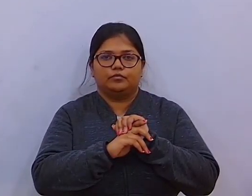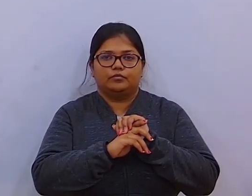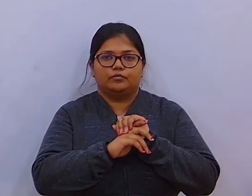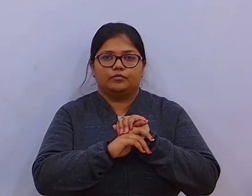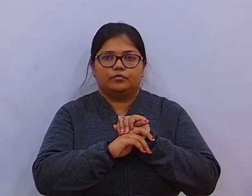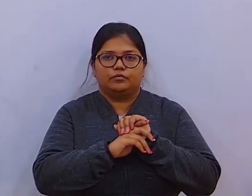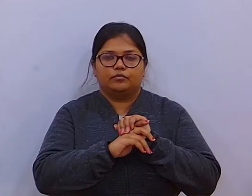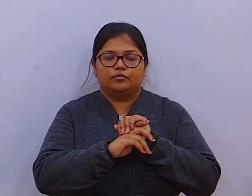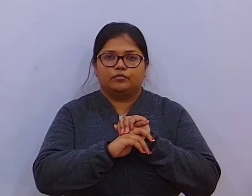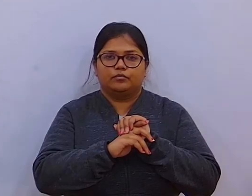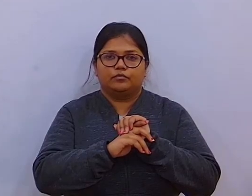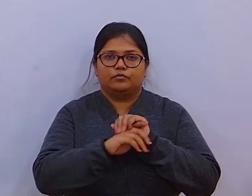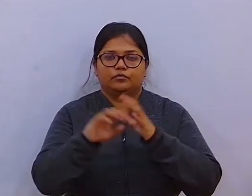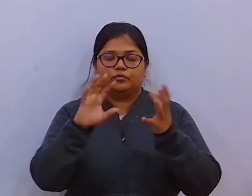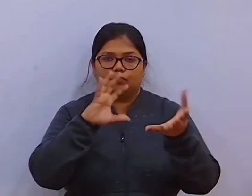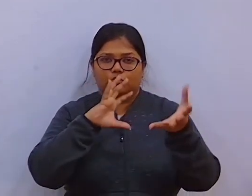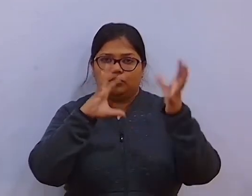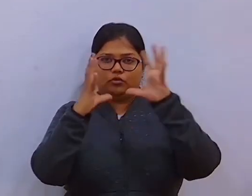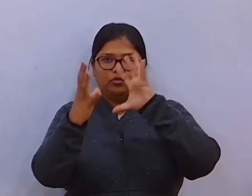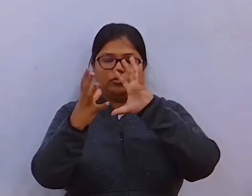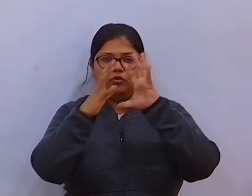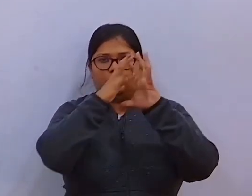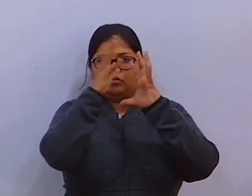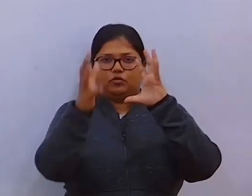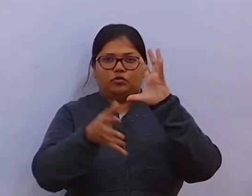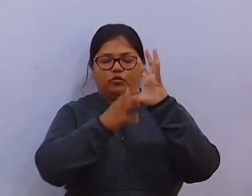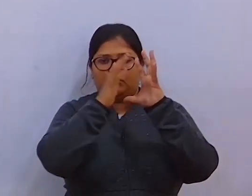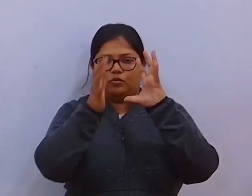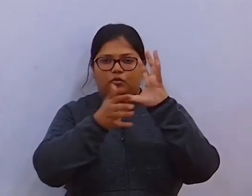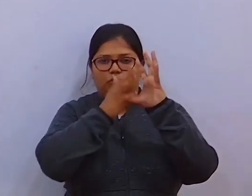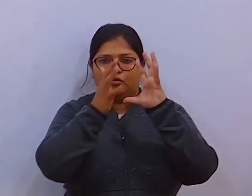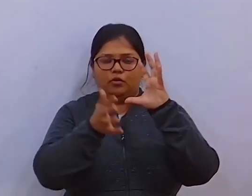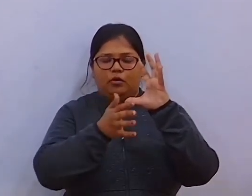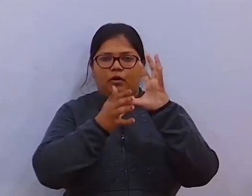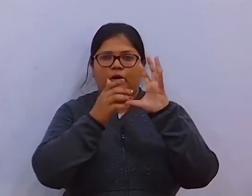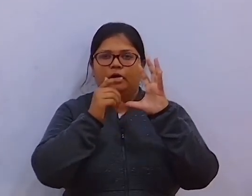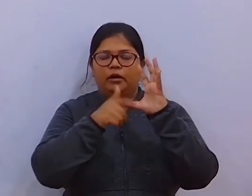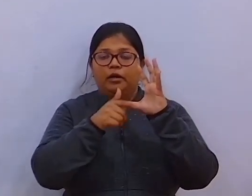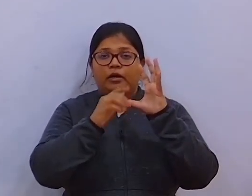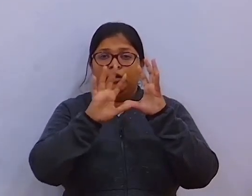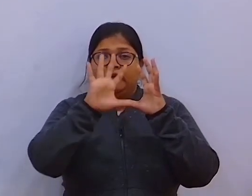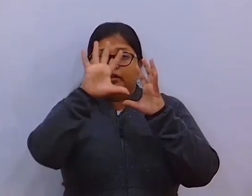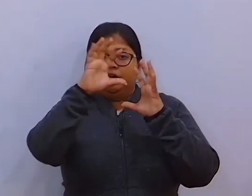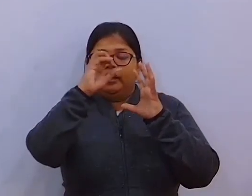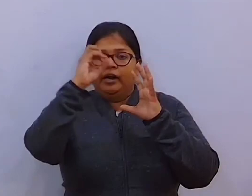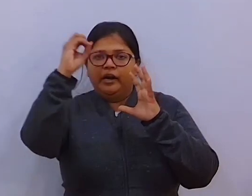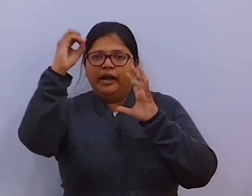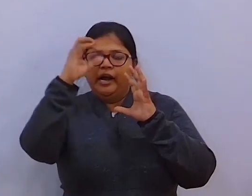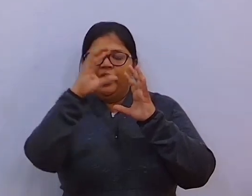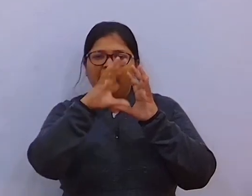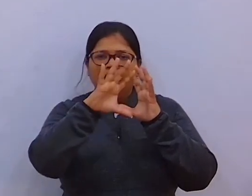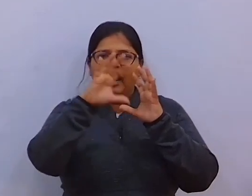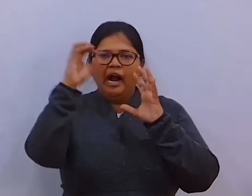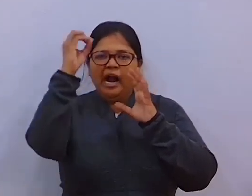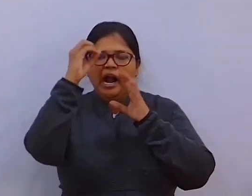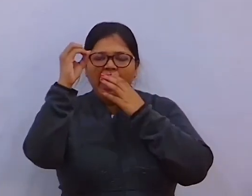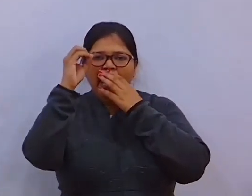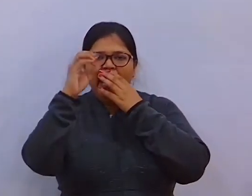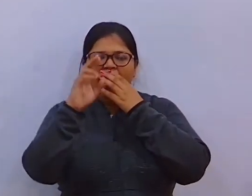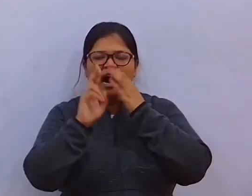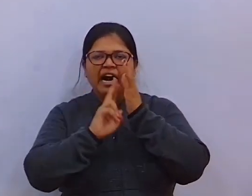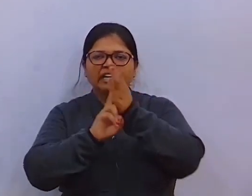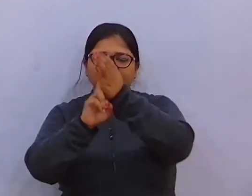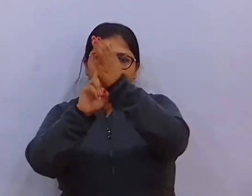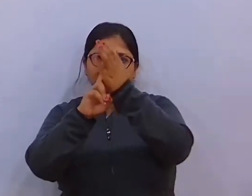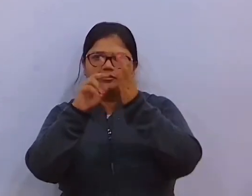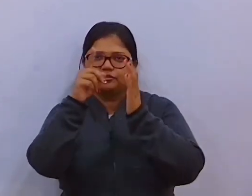तो भूमध्य रेखा के 5 डिग्री नॉर्थ मतलब 5 डिग्री उत्तर के 5 डिग्री और